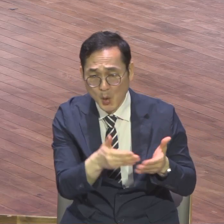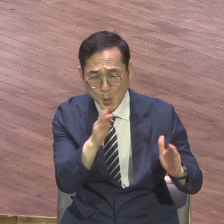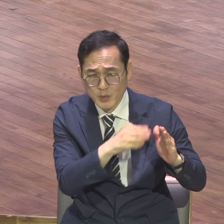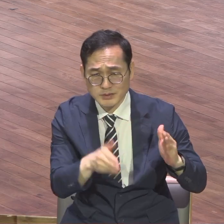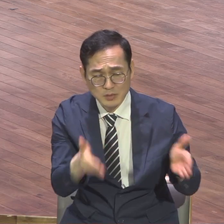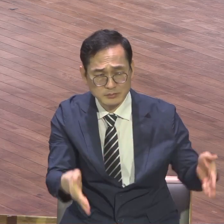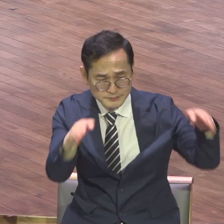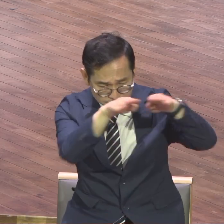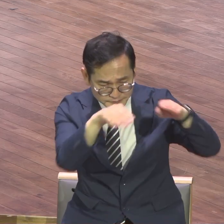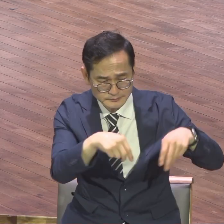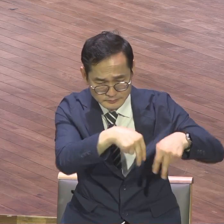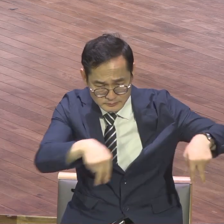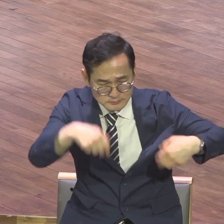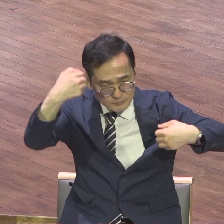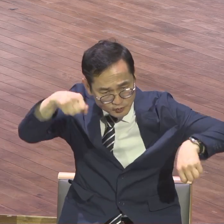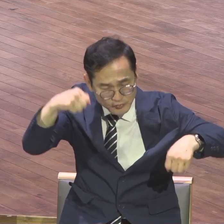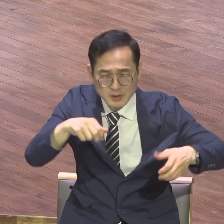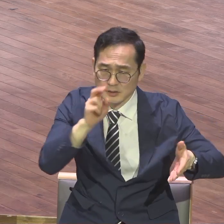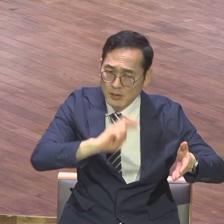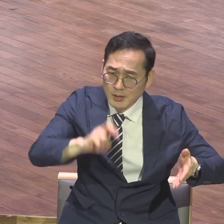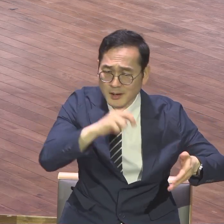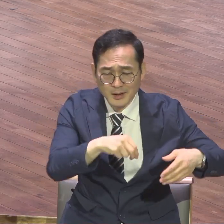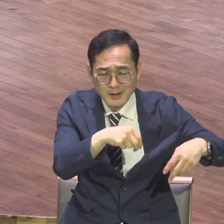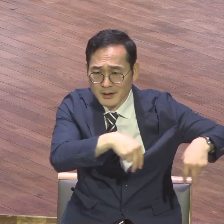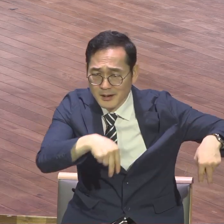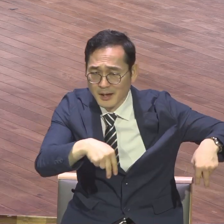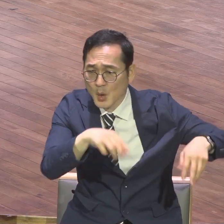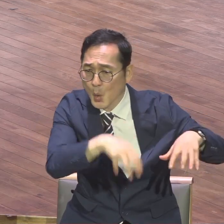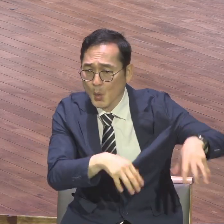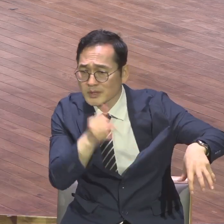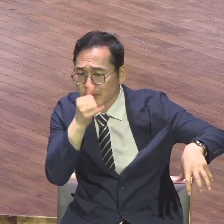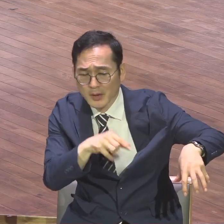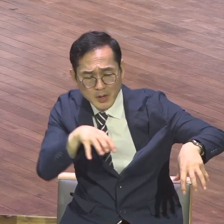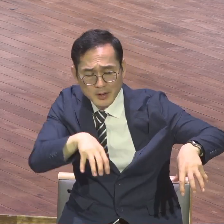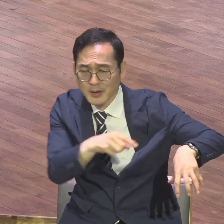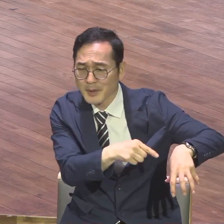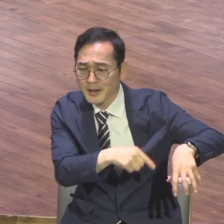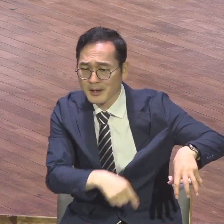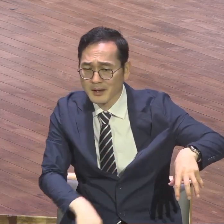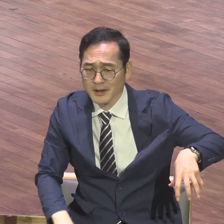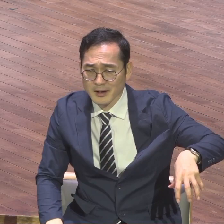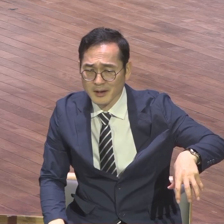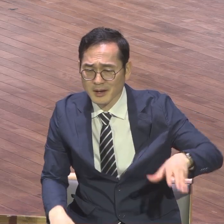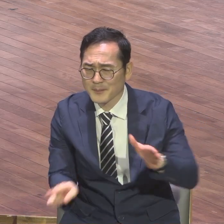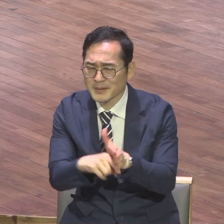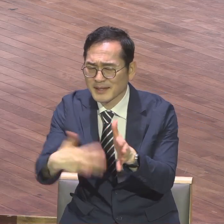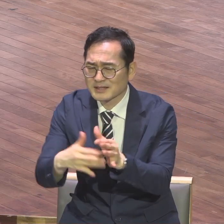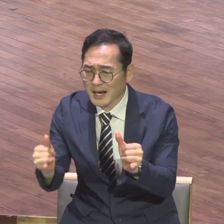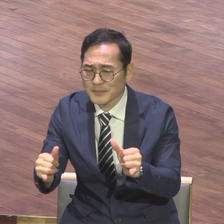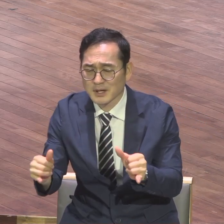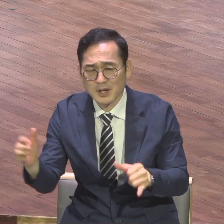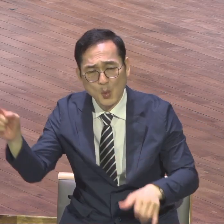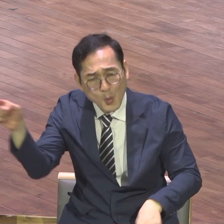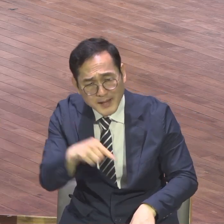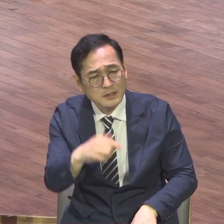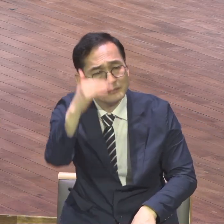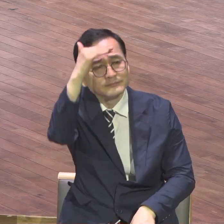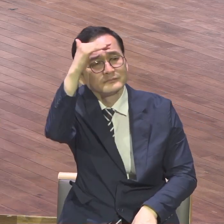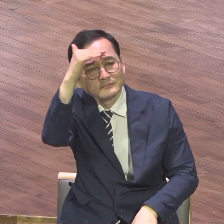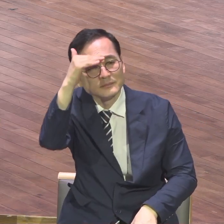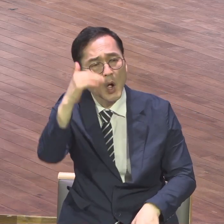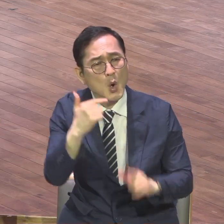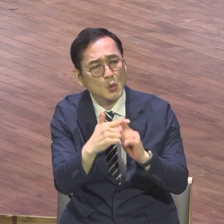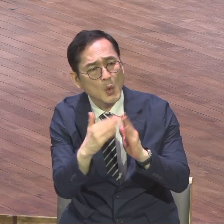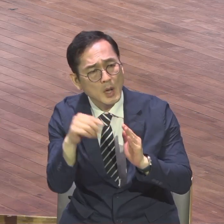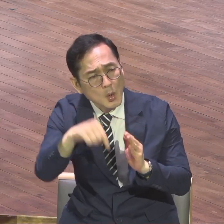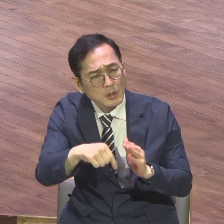공식적으로 예술 이 그야말로 공연장으로 만들어서 이 불신자들이 한 주에 뭐 몇백 명씩 몇천 명씩 왔다 갔다